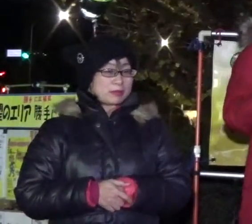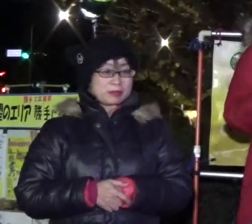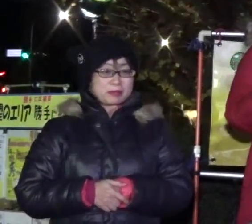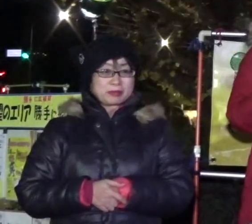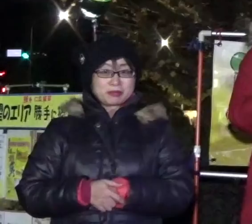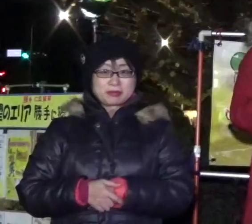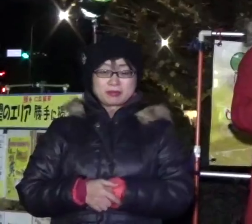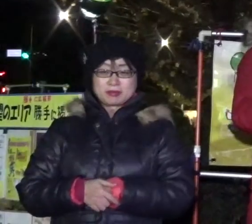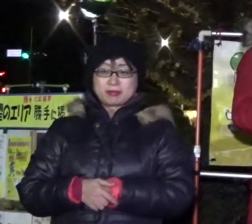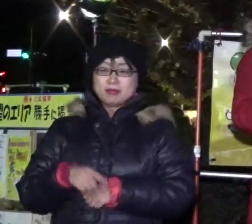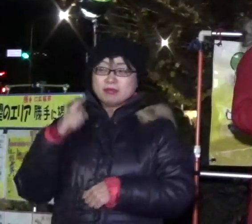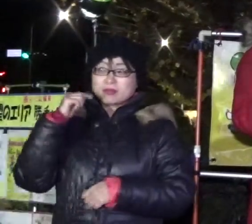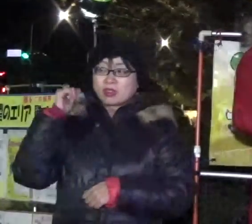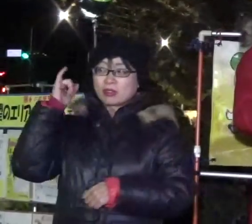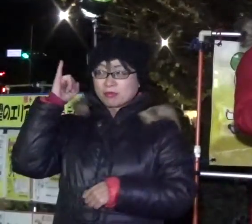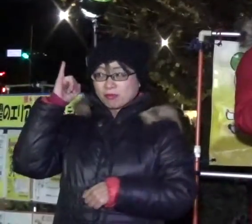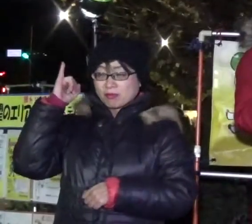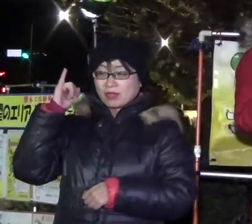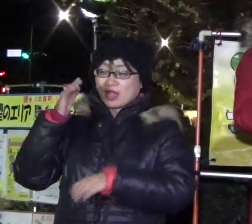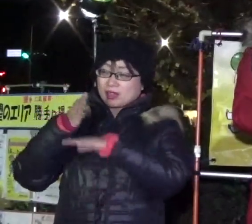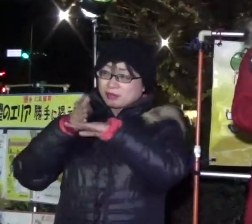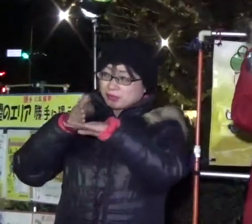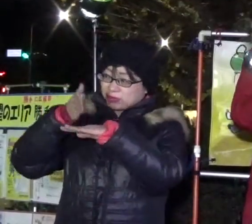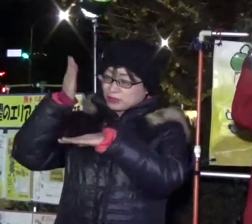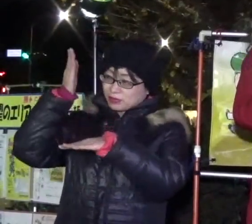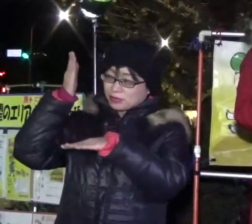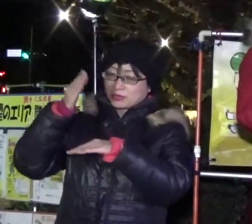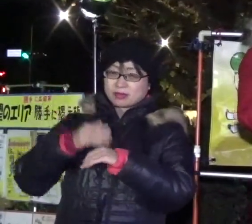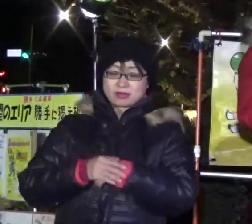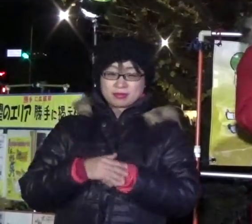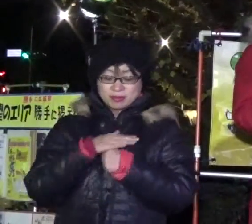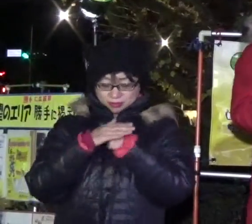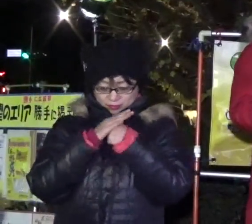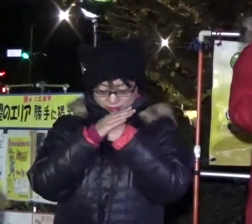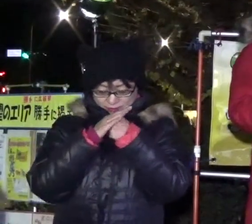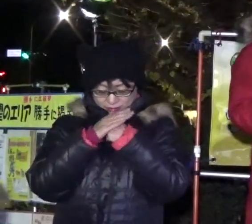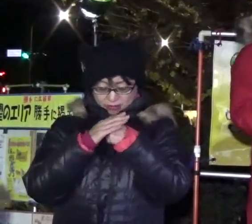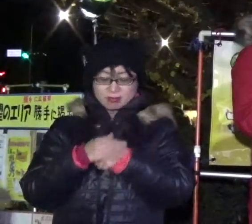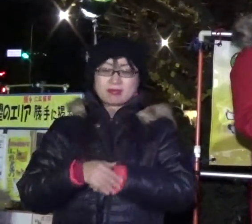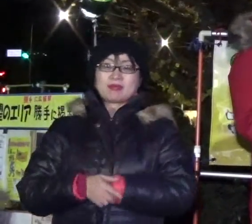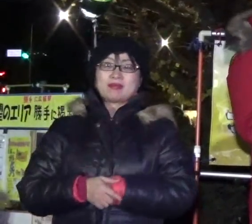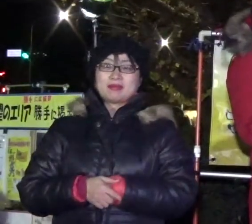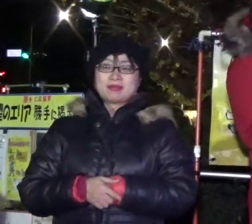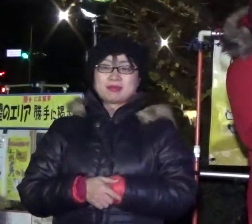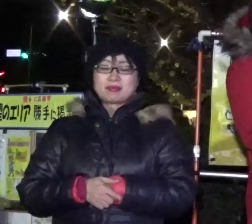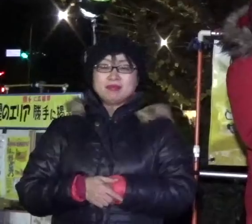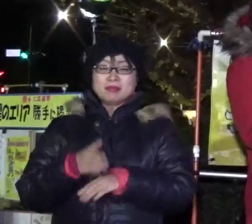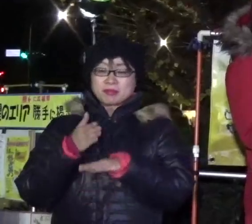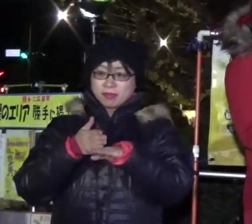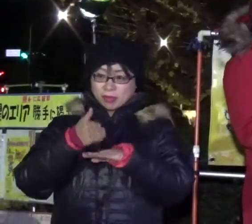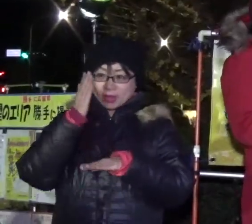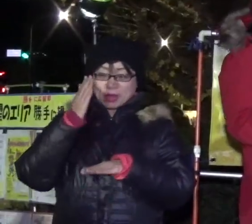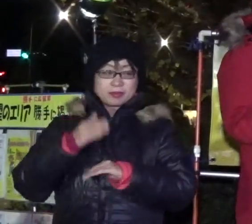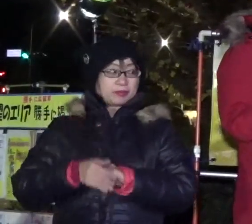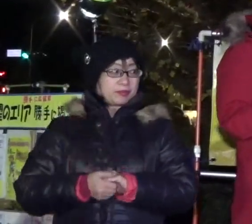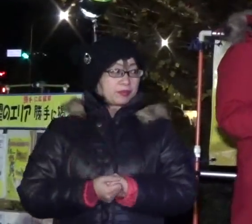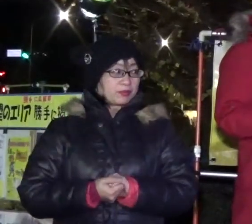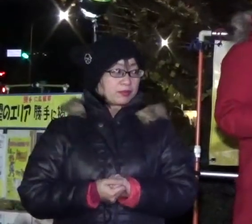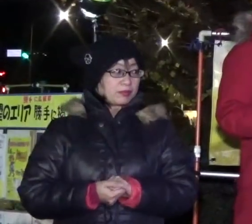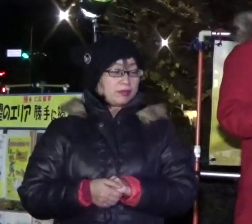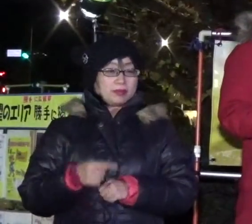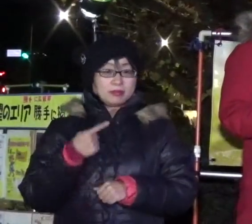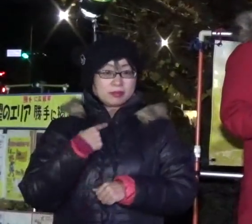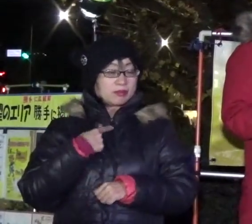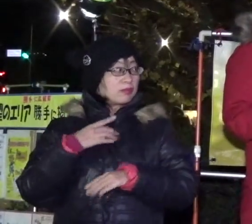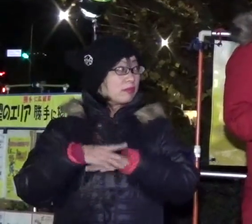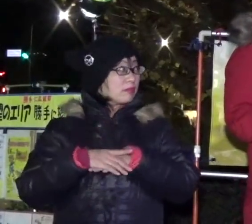人参お母さんありがとうございます。 一生の宝にします。 ありがとうございます。 はい、私もあの